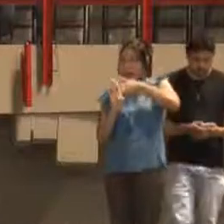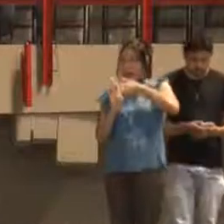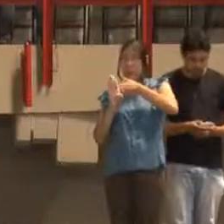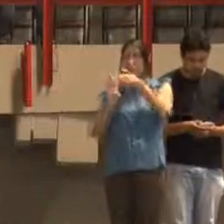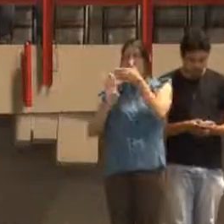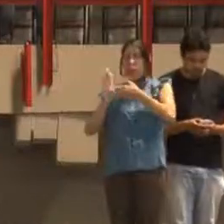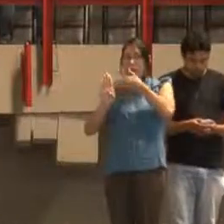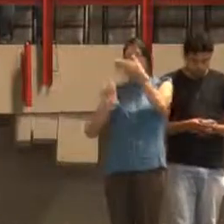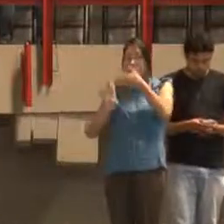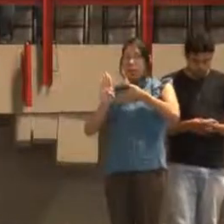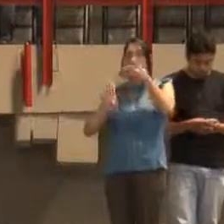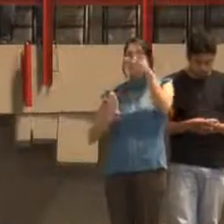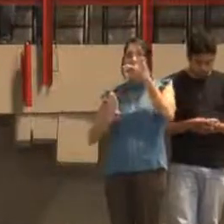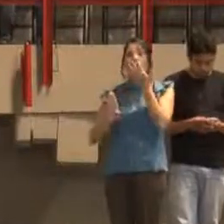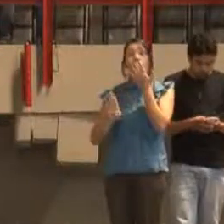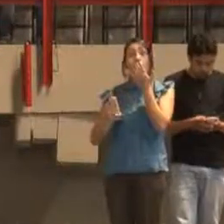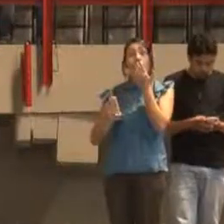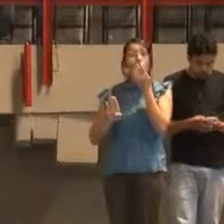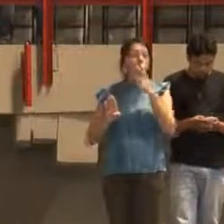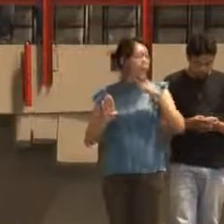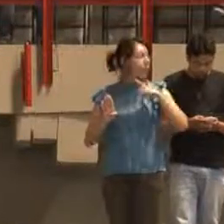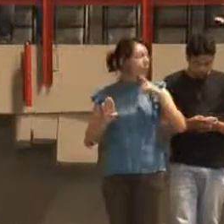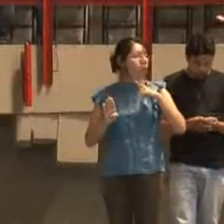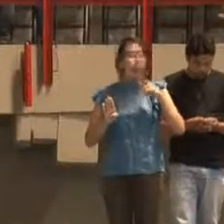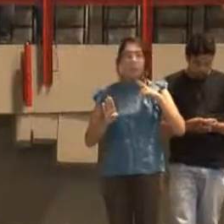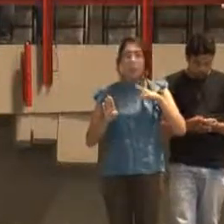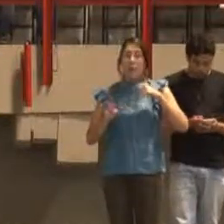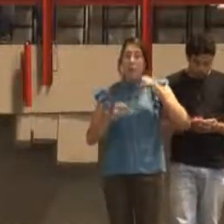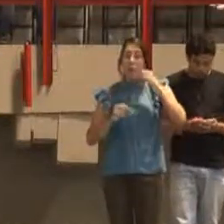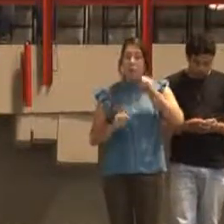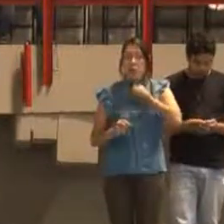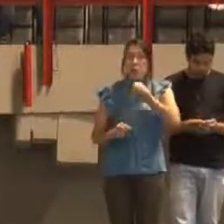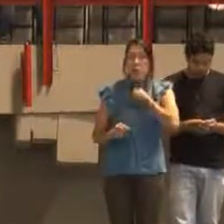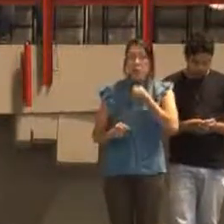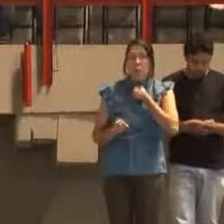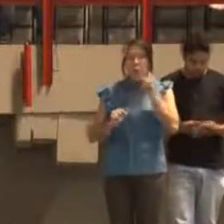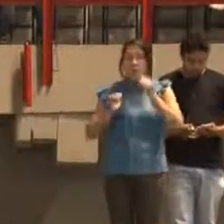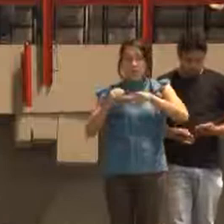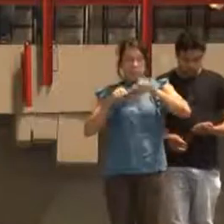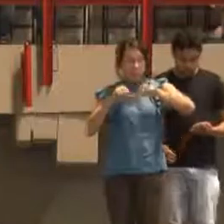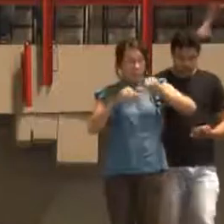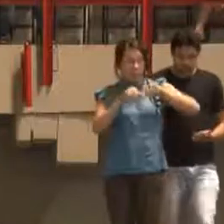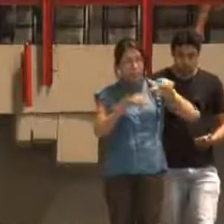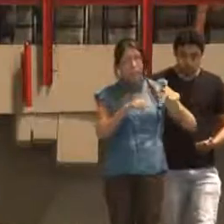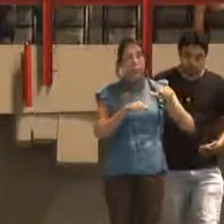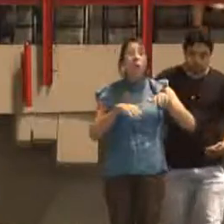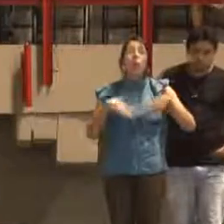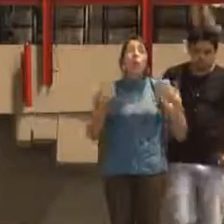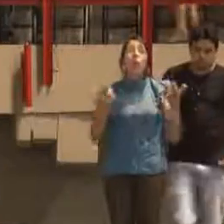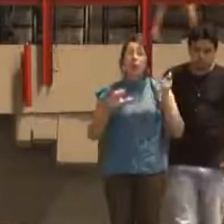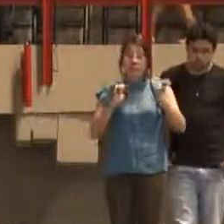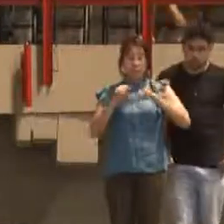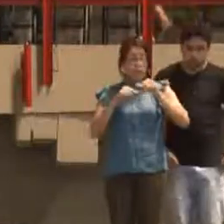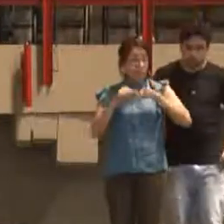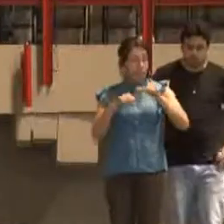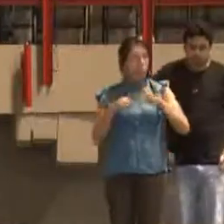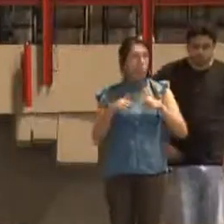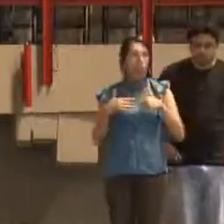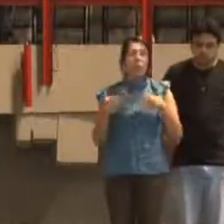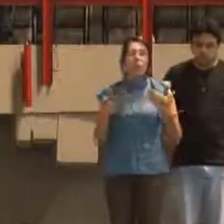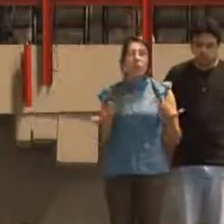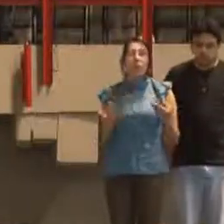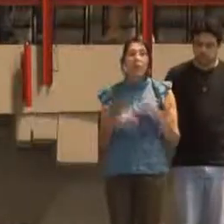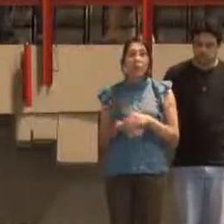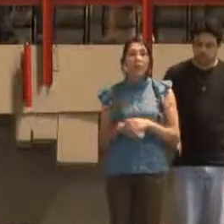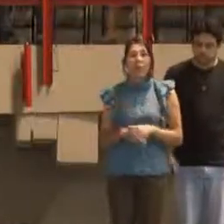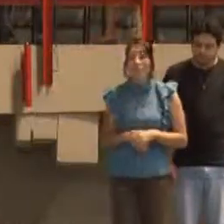de contraste, então o número de variações que podem ser obtidas para essa paisagem, qual é? Então preste